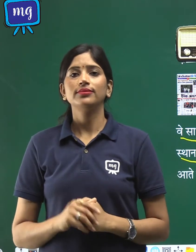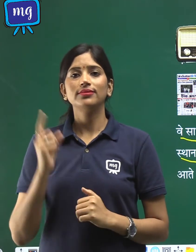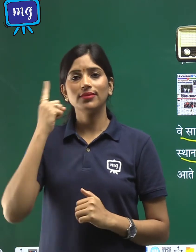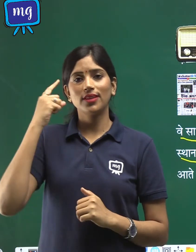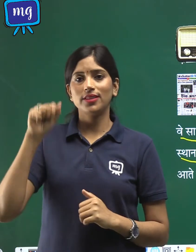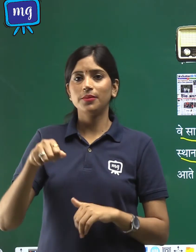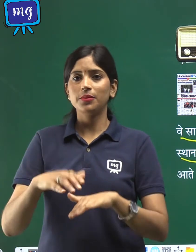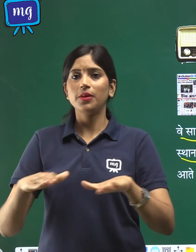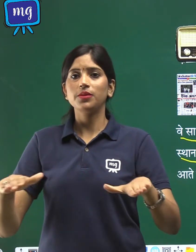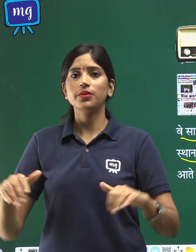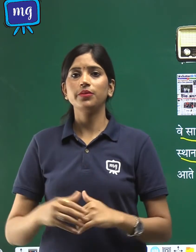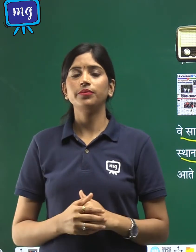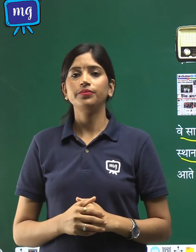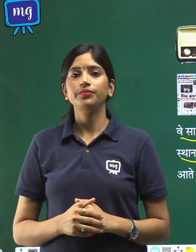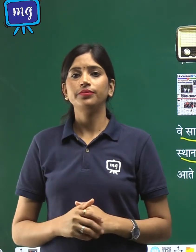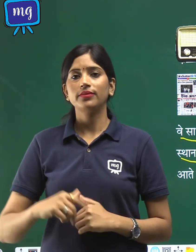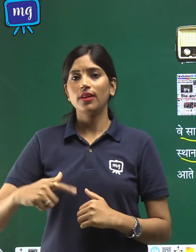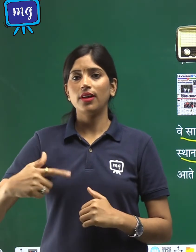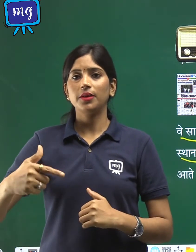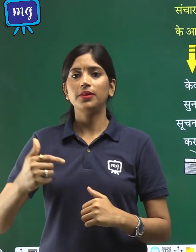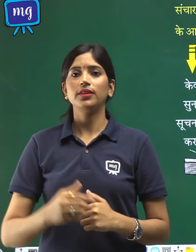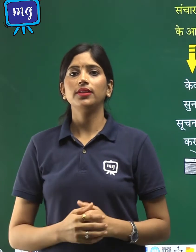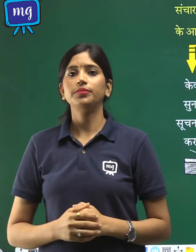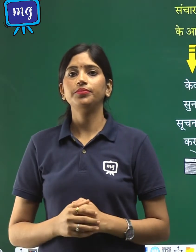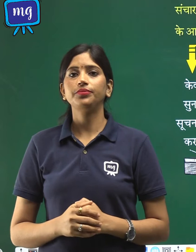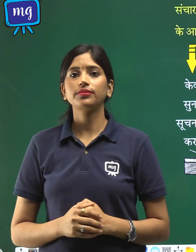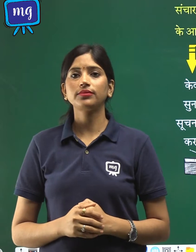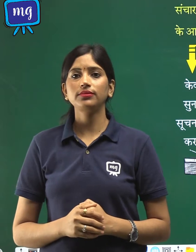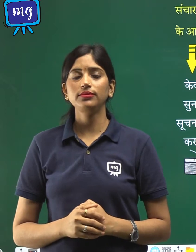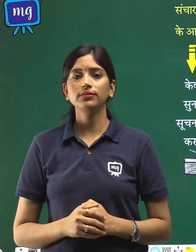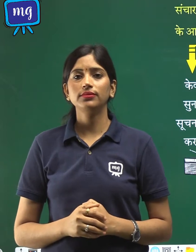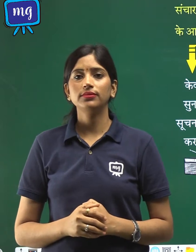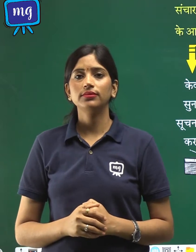समझ में आए बच्चों? आगे बढ़ते हैं।